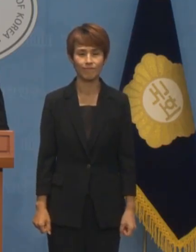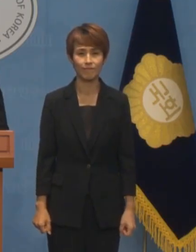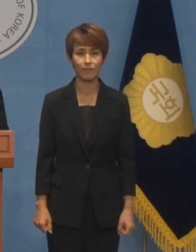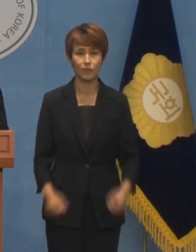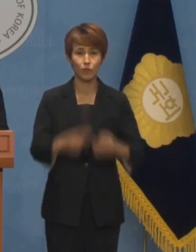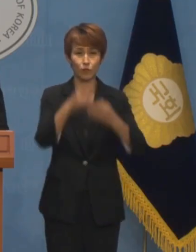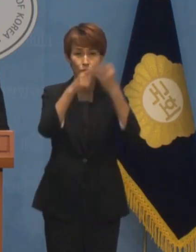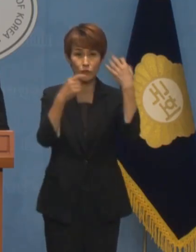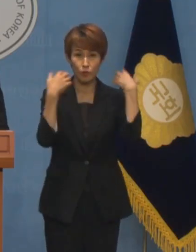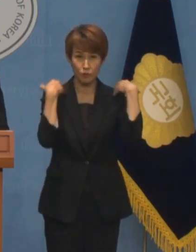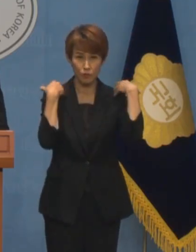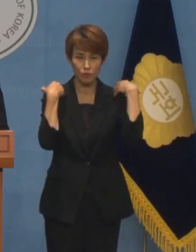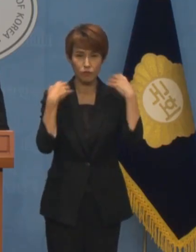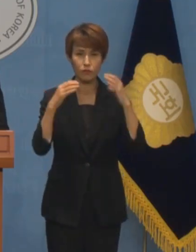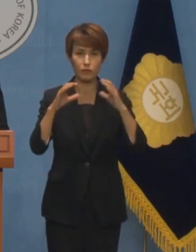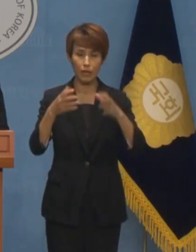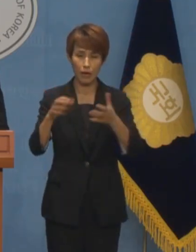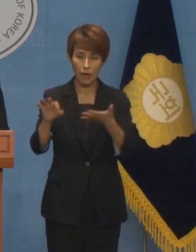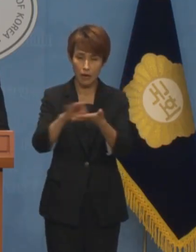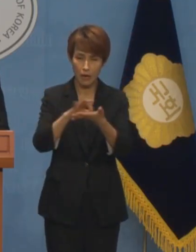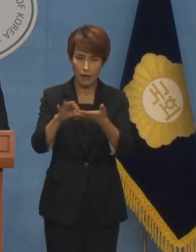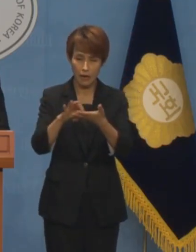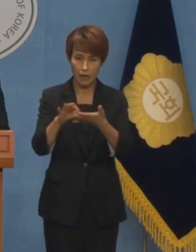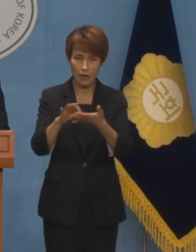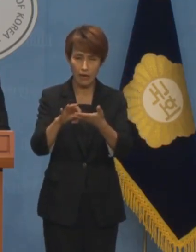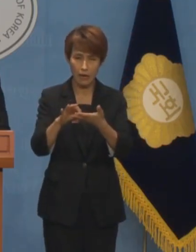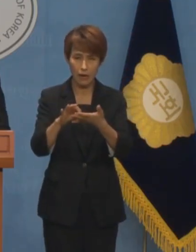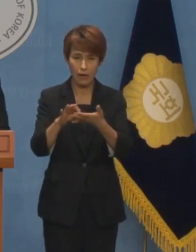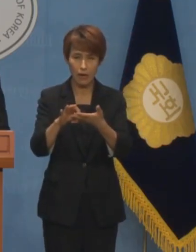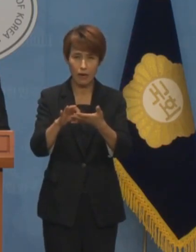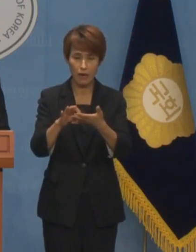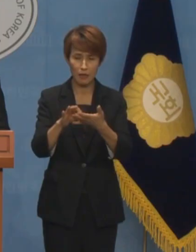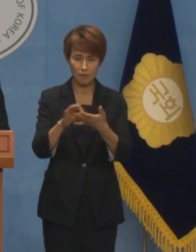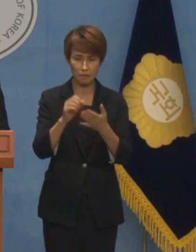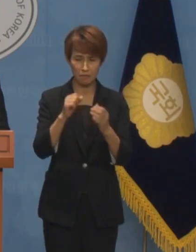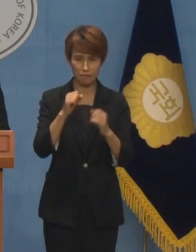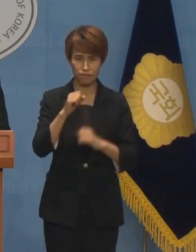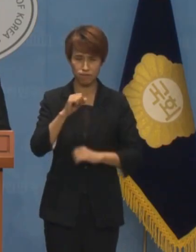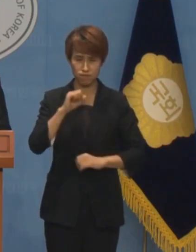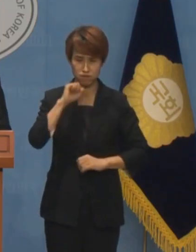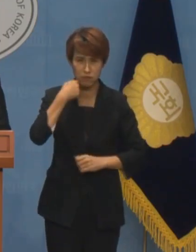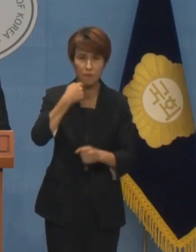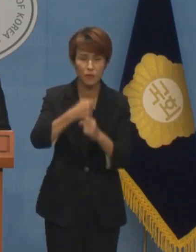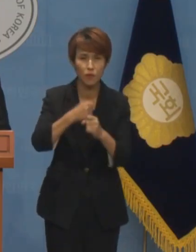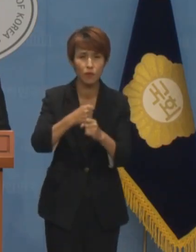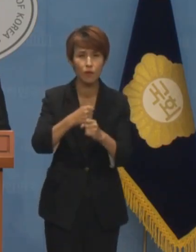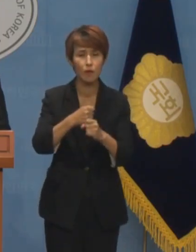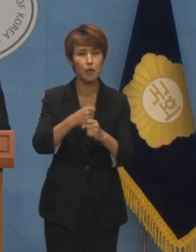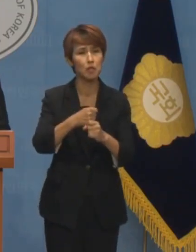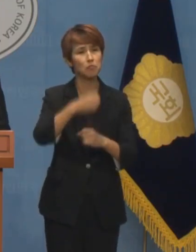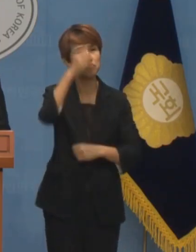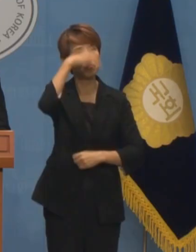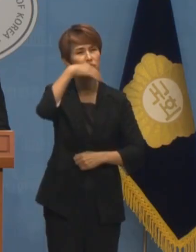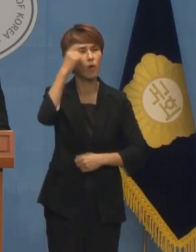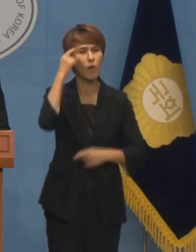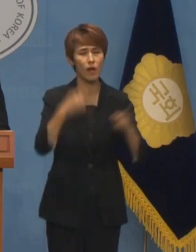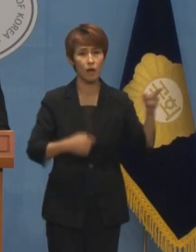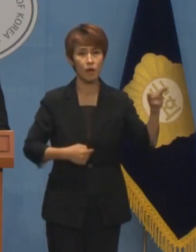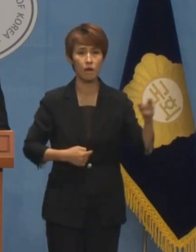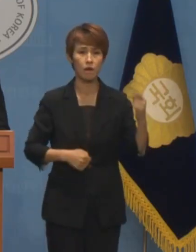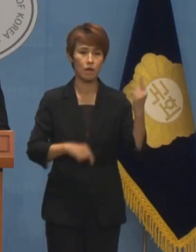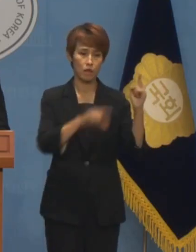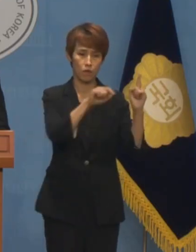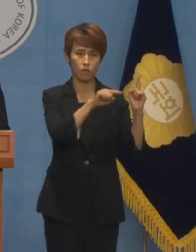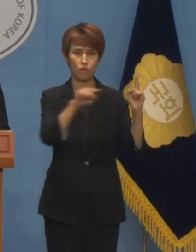윤석열 정부는 나라 살림에 구멍 내놓고 뭘 믿고 이리 한가합니까? 이제 겨우 상반기가 지났을 뿐인데